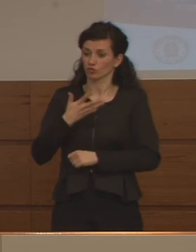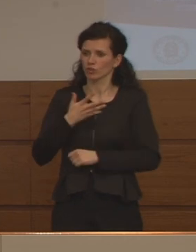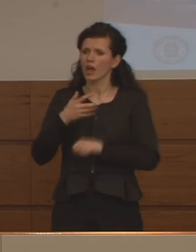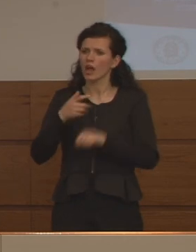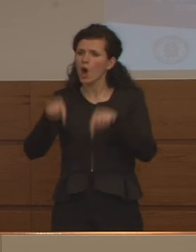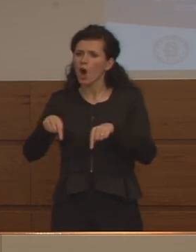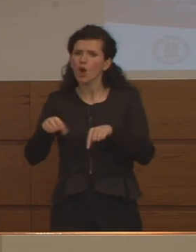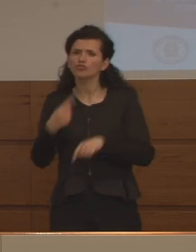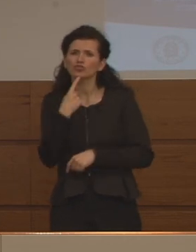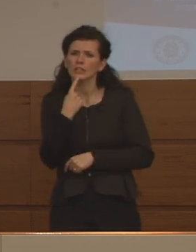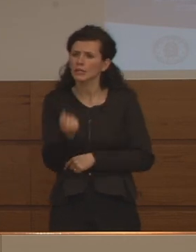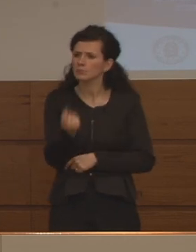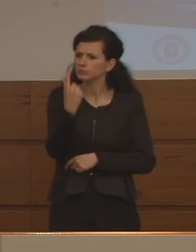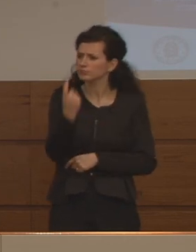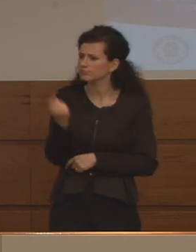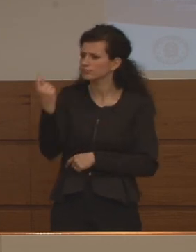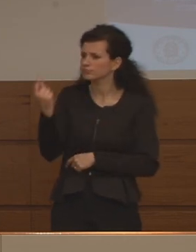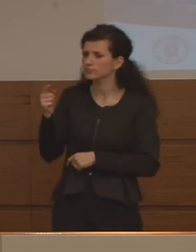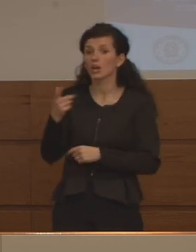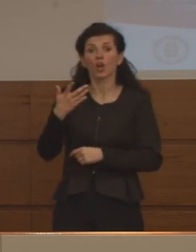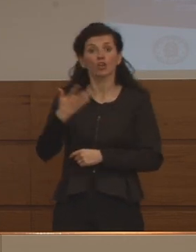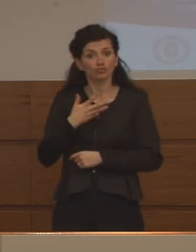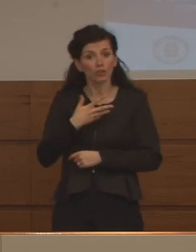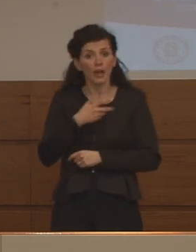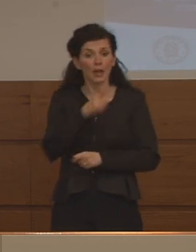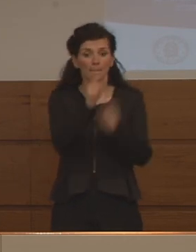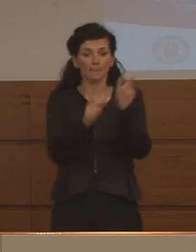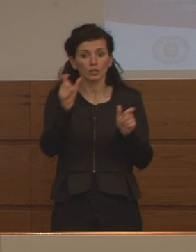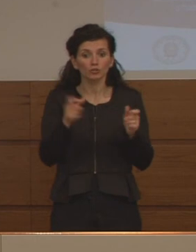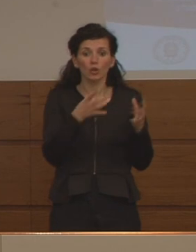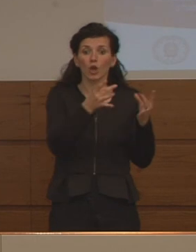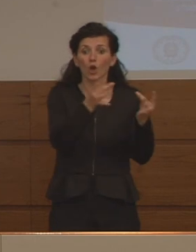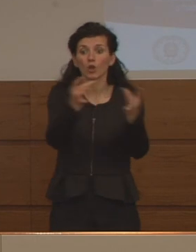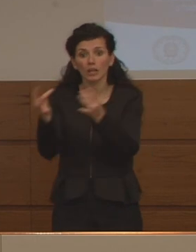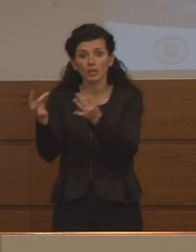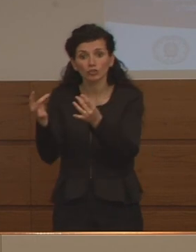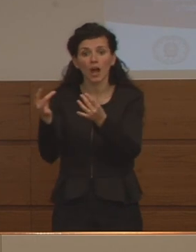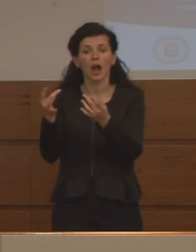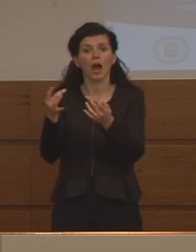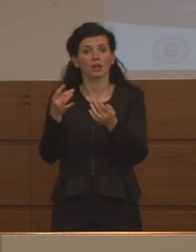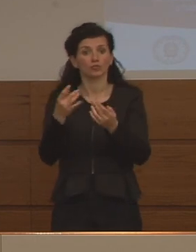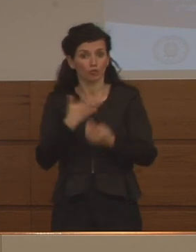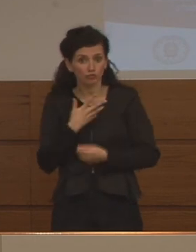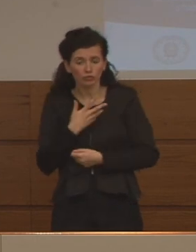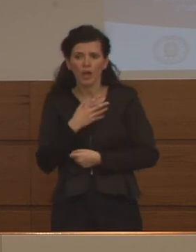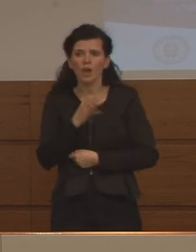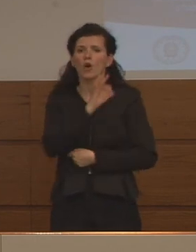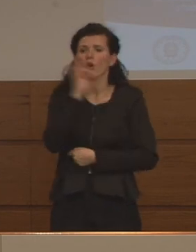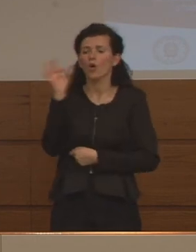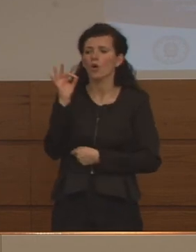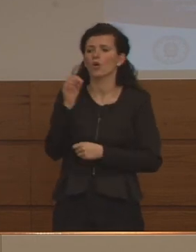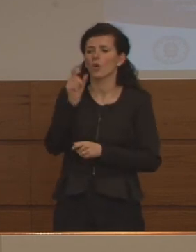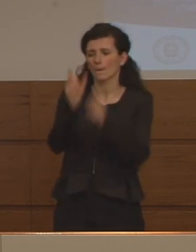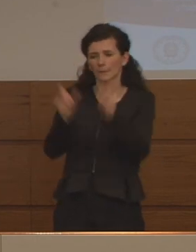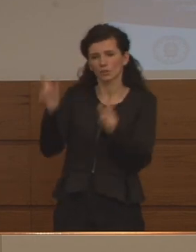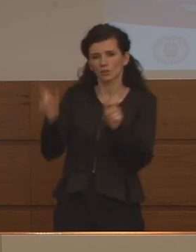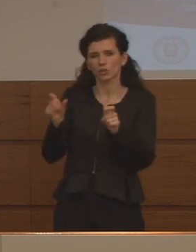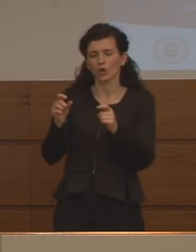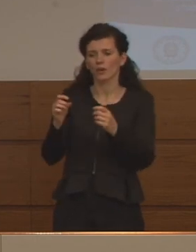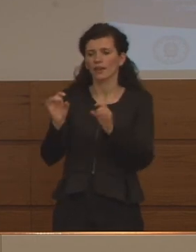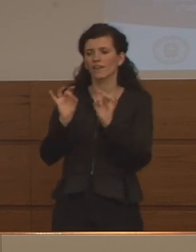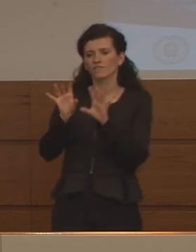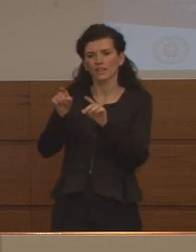persone che si sono contagiate ultimamente o se sono persone che invece hanno contratto il virus prima delle misure